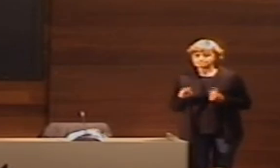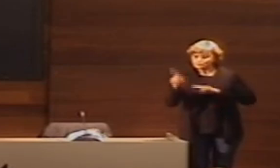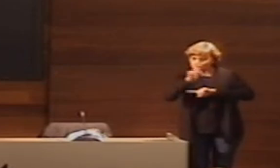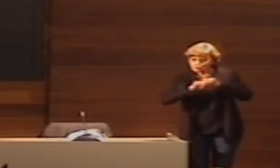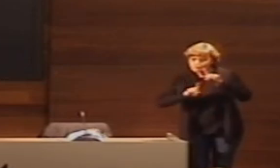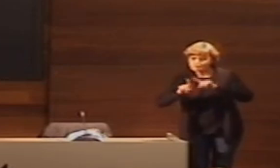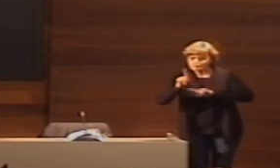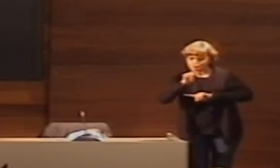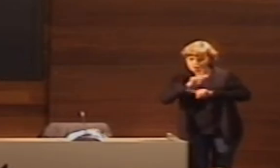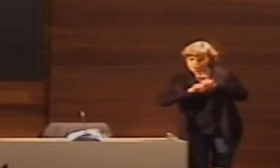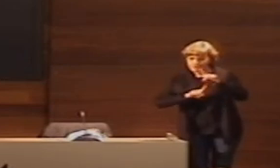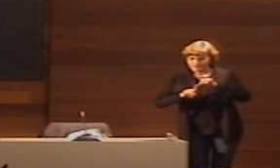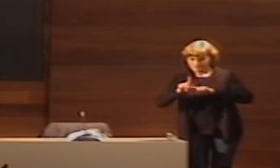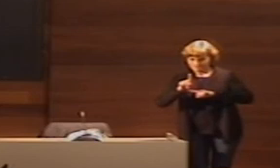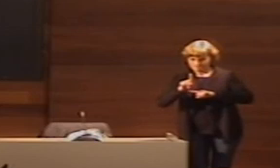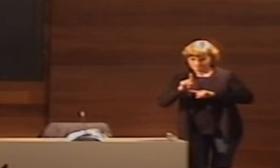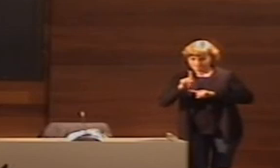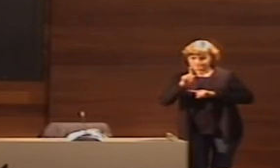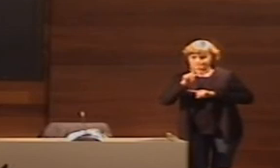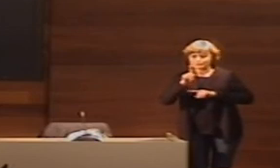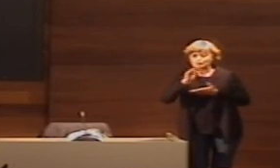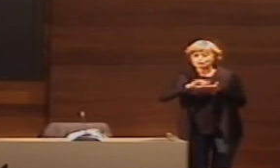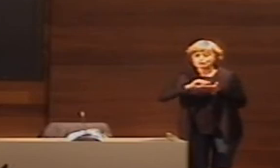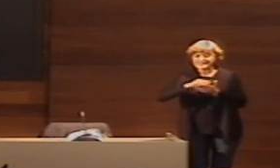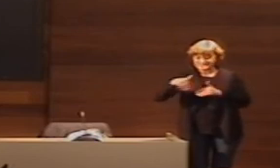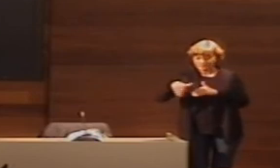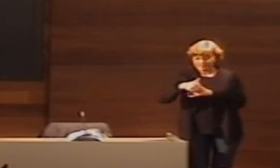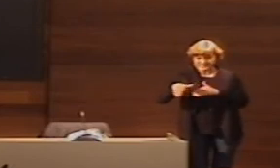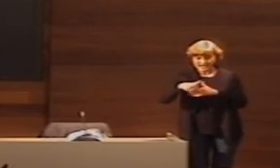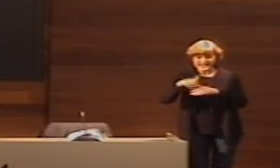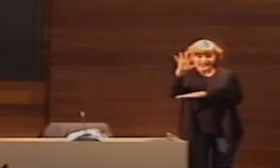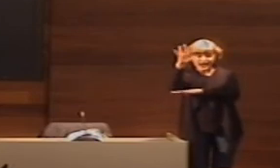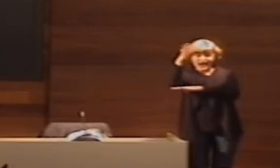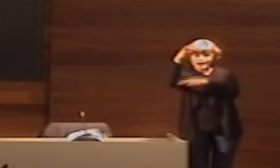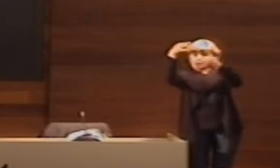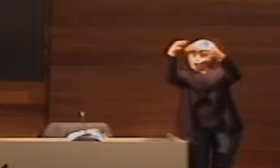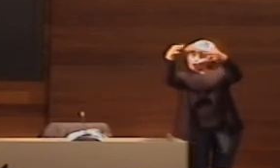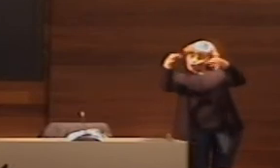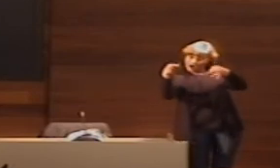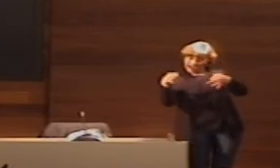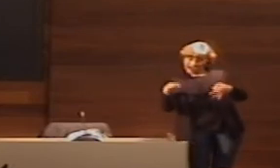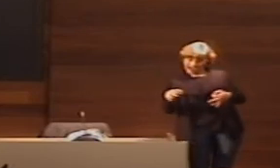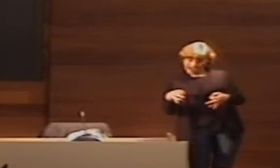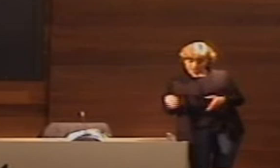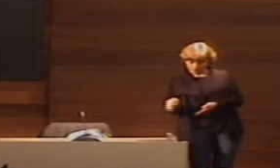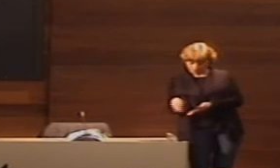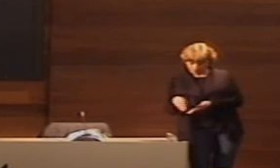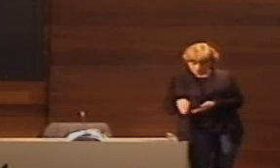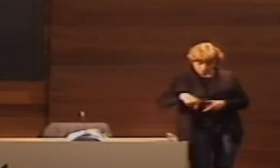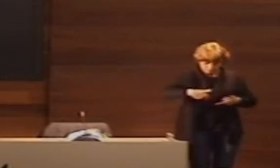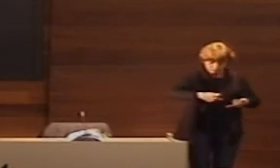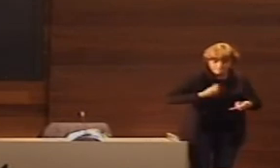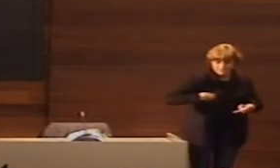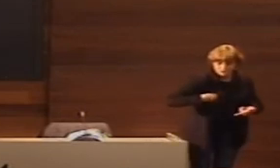problema esto con los residuos de limpieza viaria, donde hay muchas hojas, mucho polvo, arenas, tal.